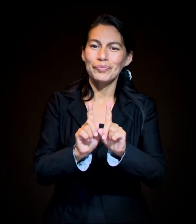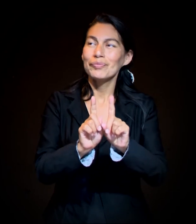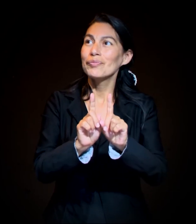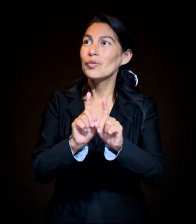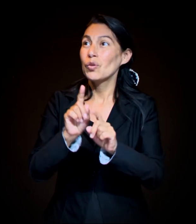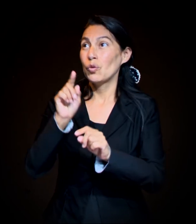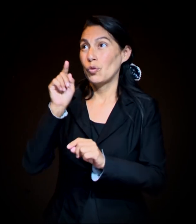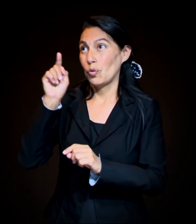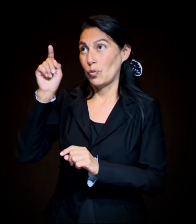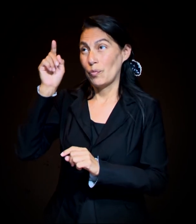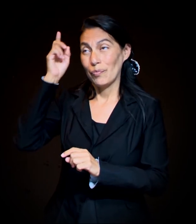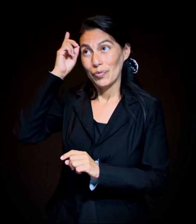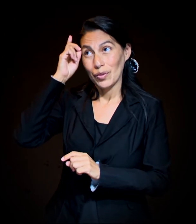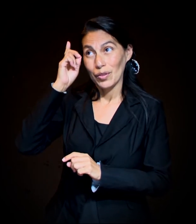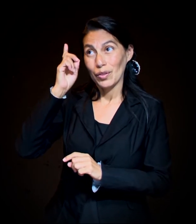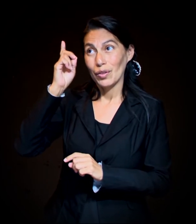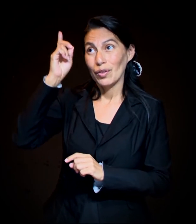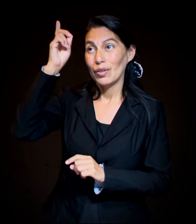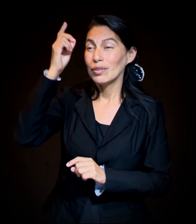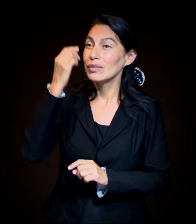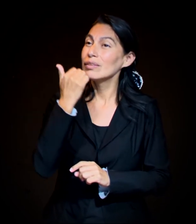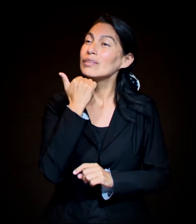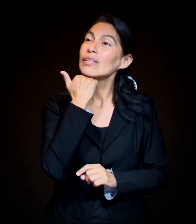los que abras